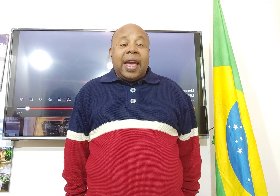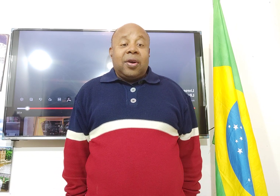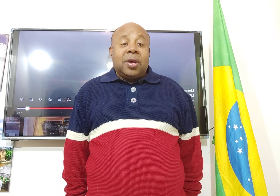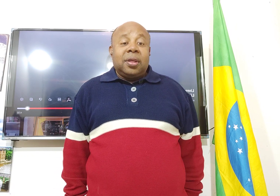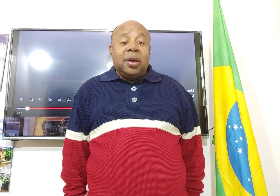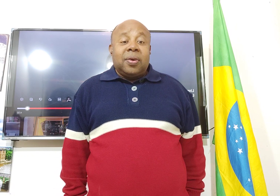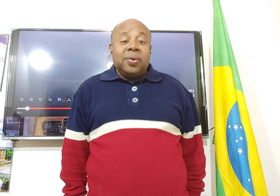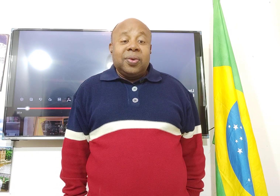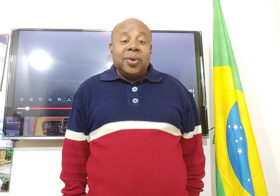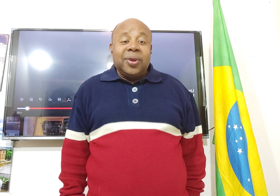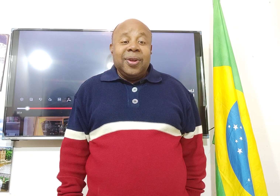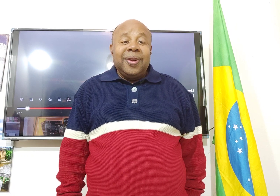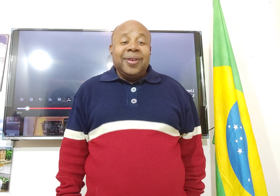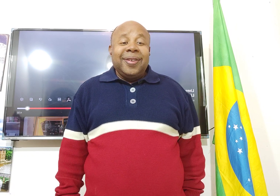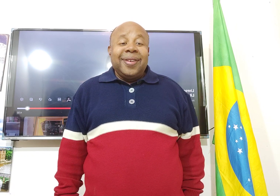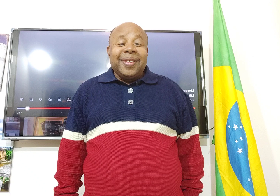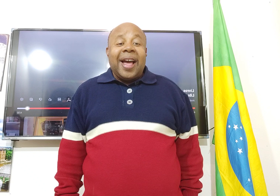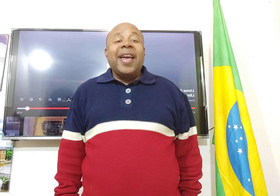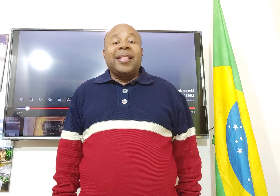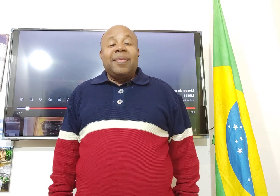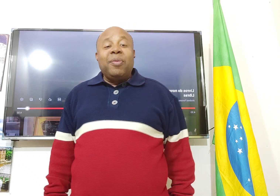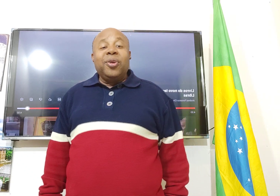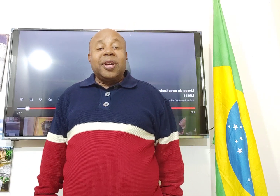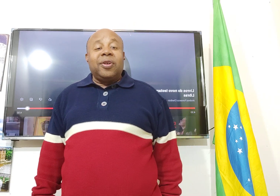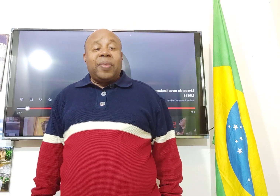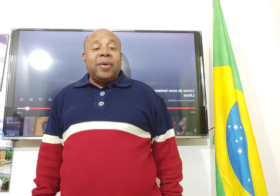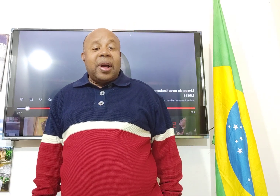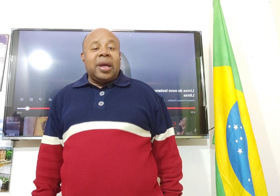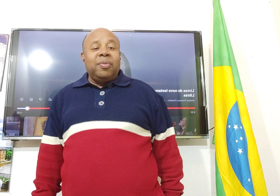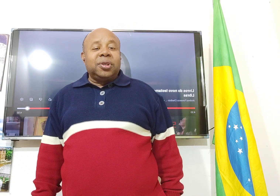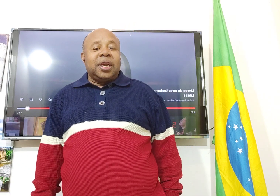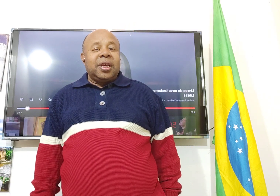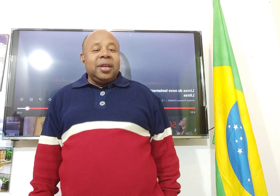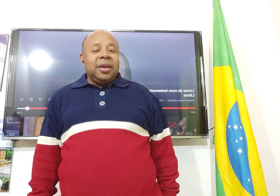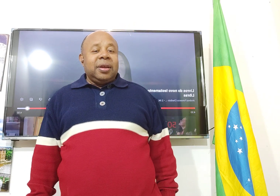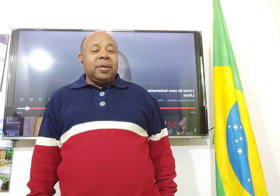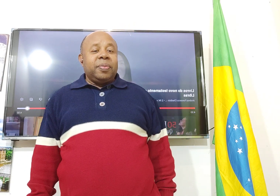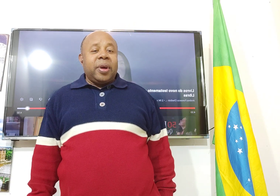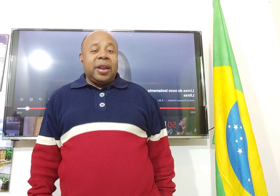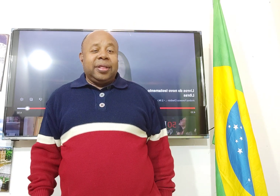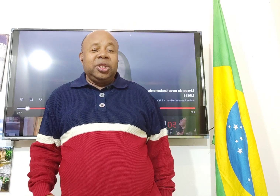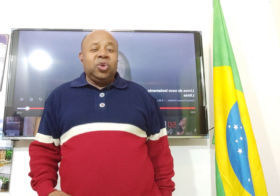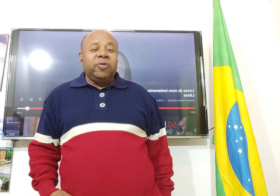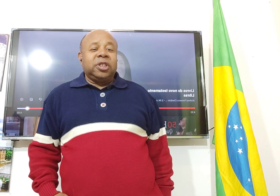Qual que é esse nome? Tem uma música, aquela música, né? É Nascer de Novo, chama.